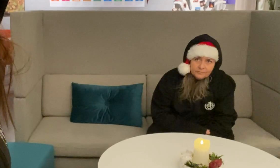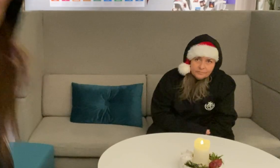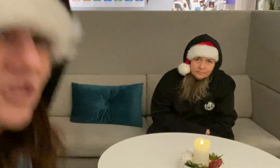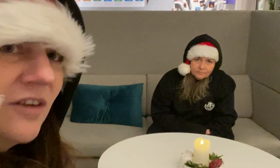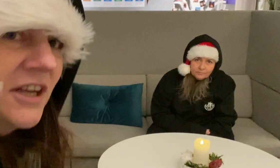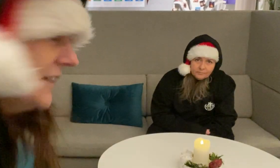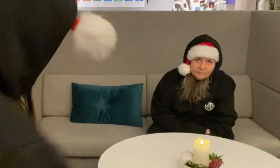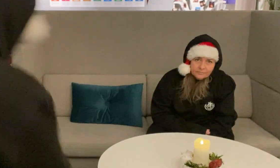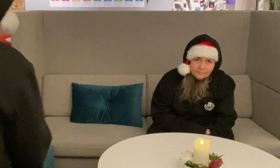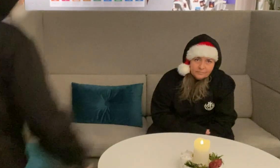Nu kör vi!